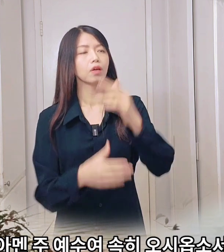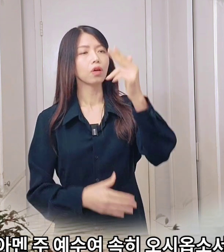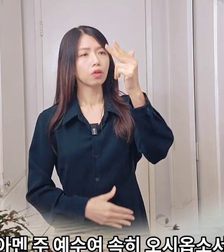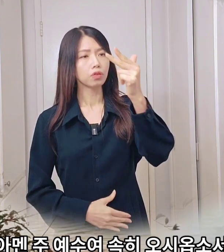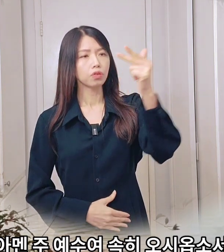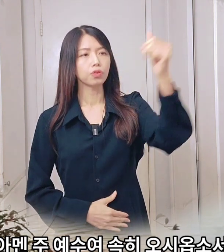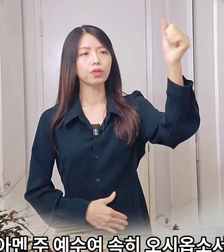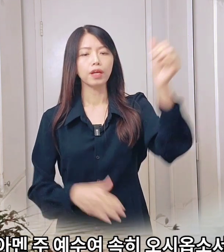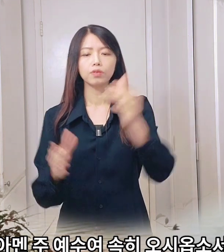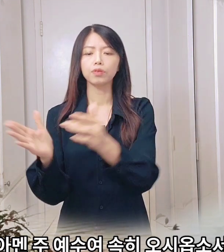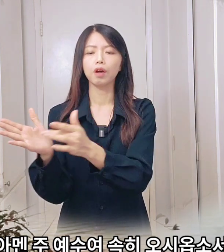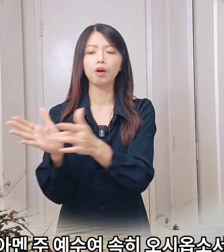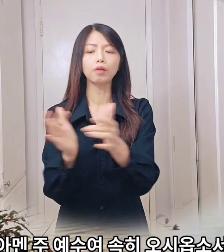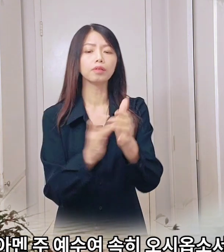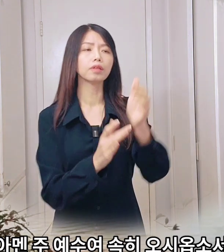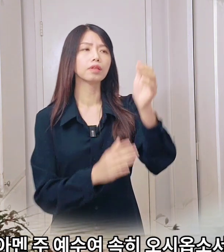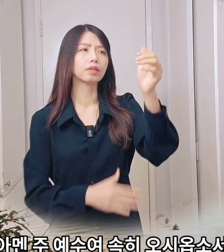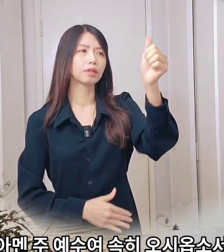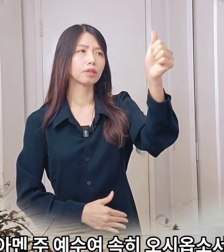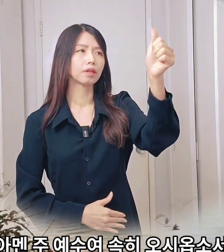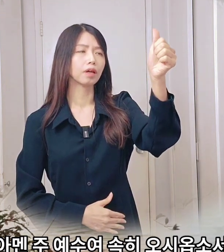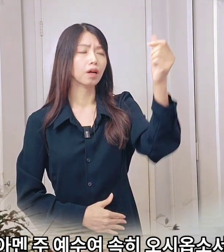아멘. 주 예수여